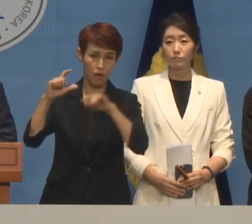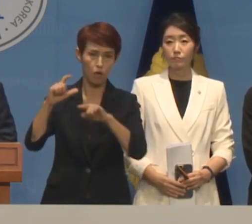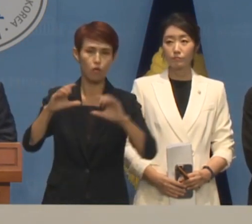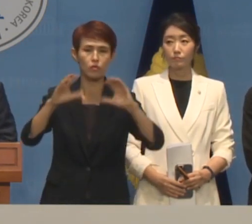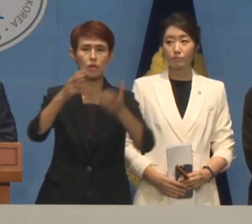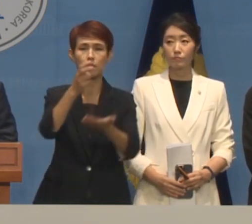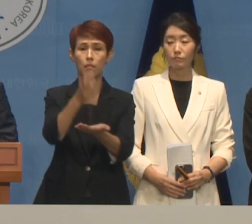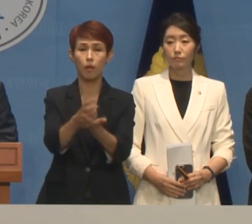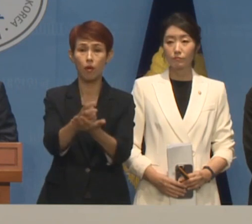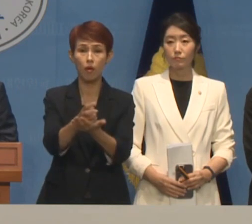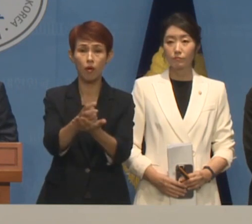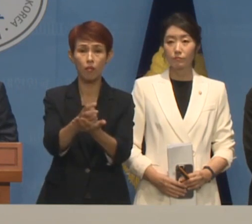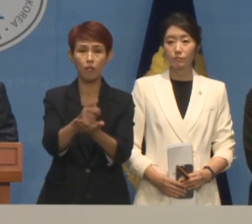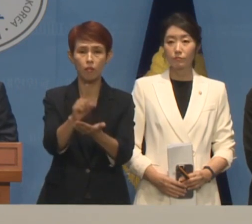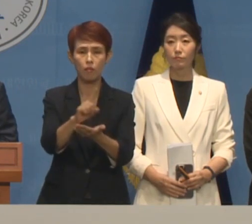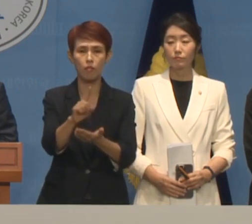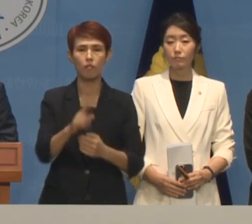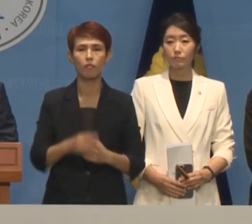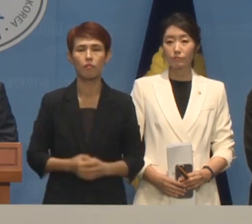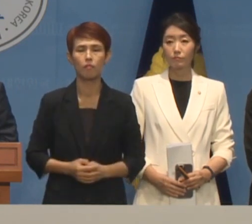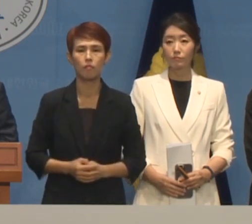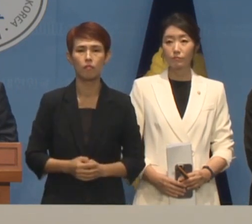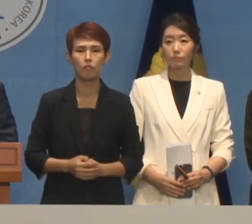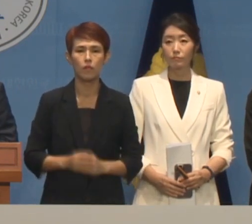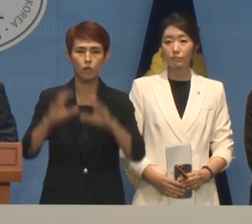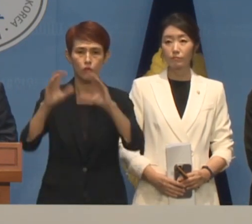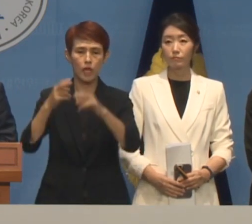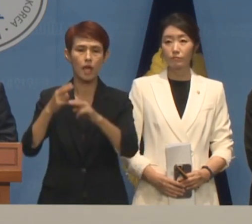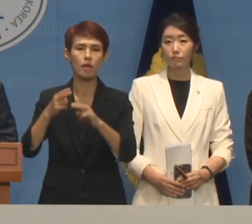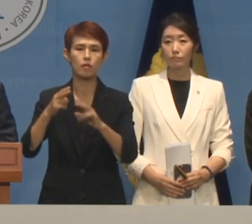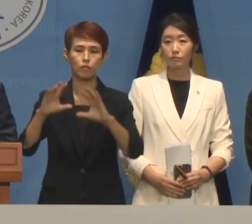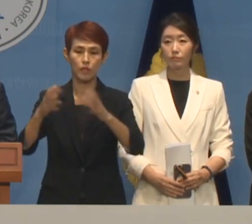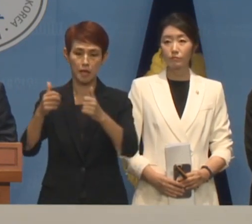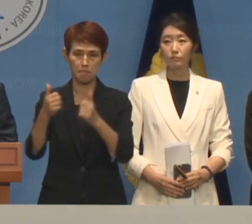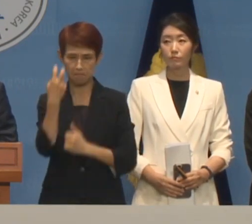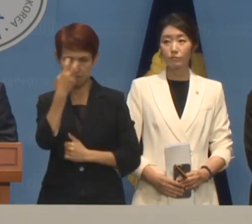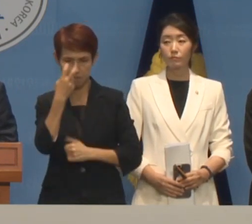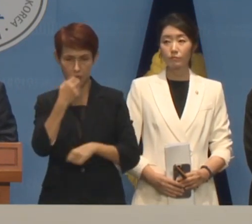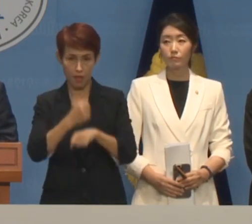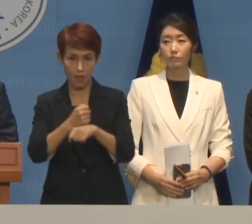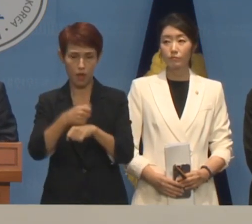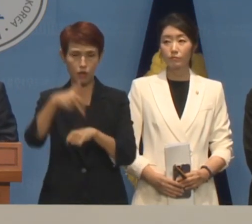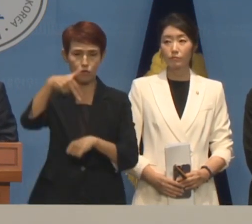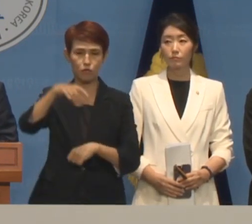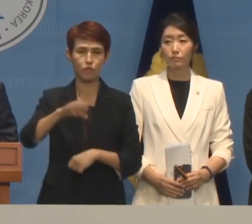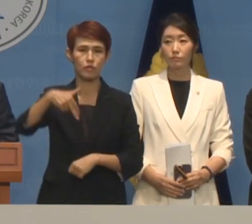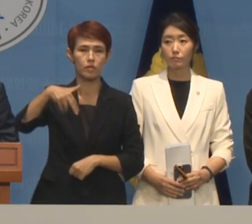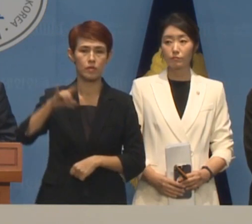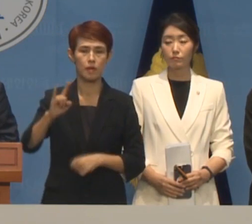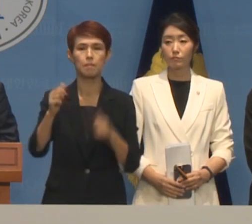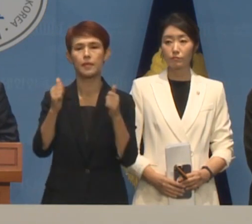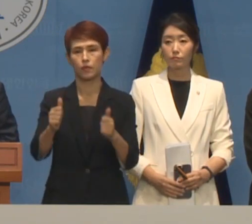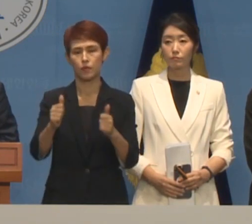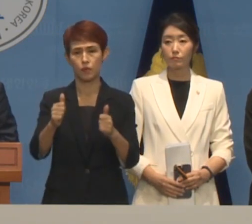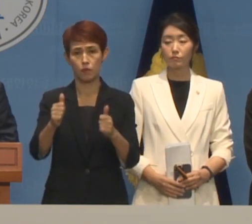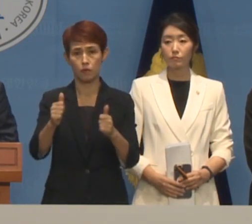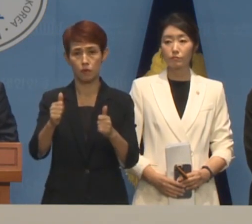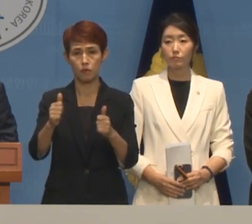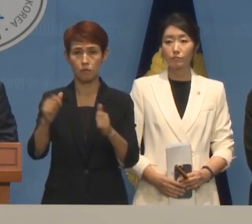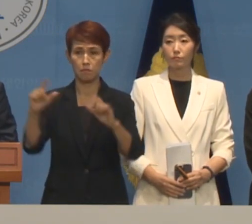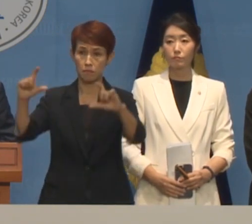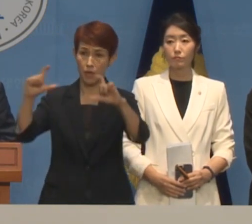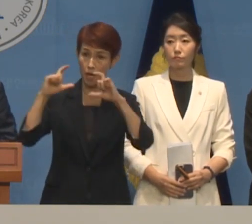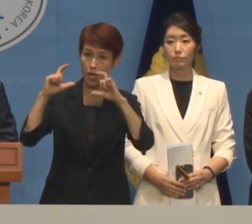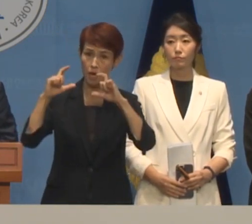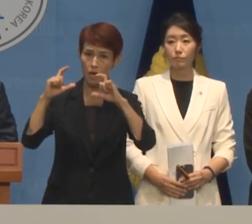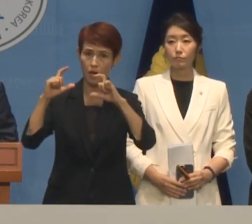국제법상 단심제 국제중재 판정 사건이었습니다. 이 국제중재 판정을 뒤집는다는 것은